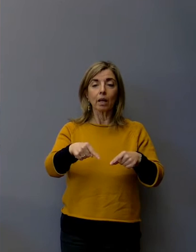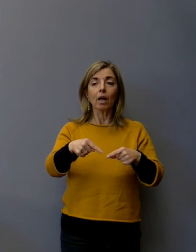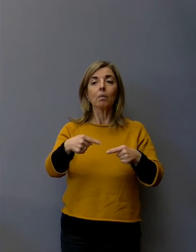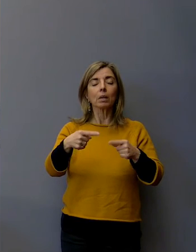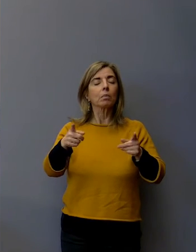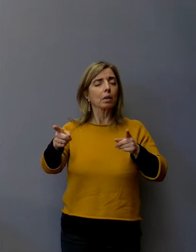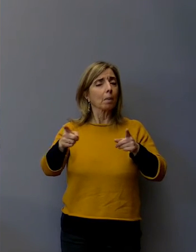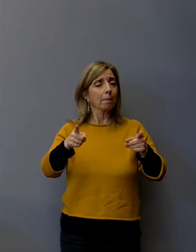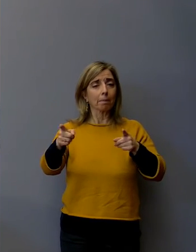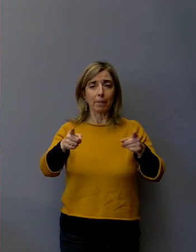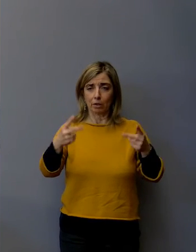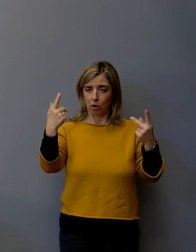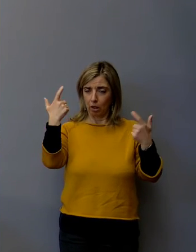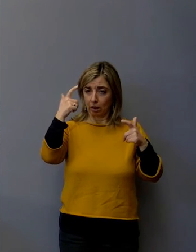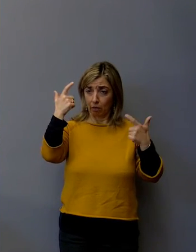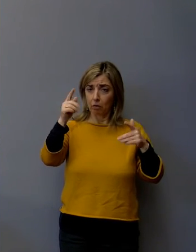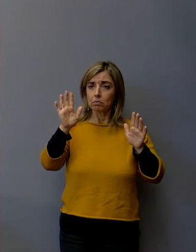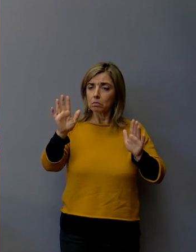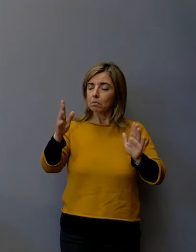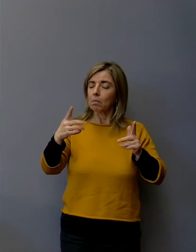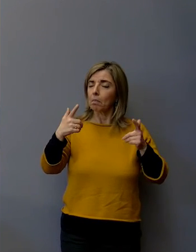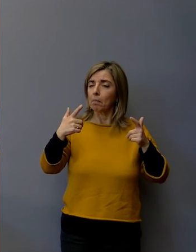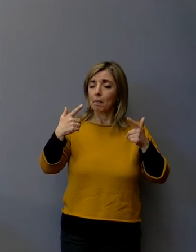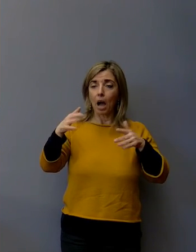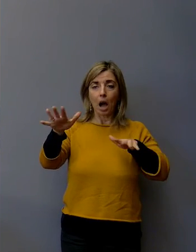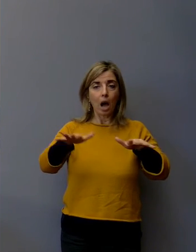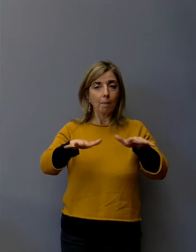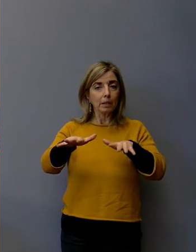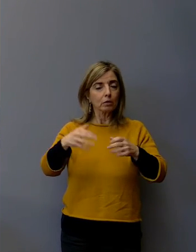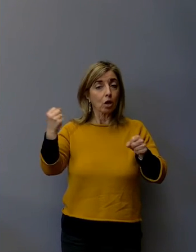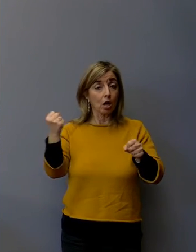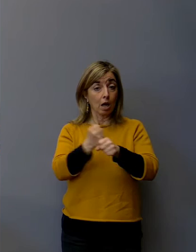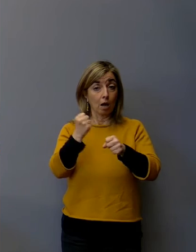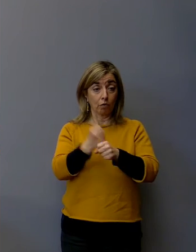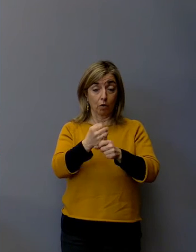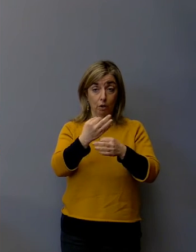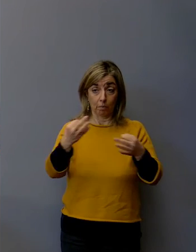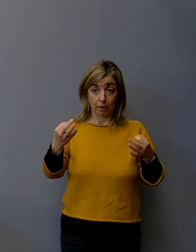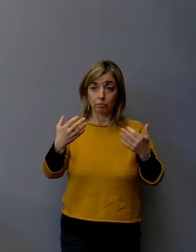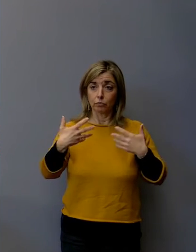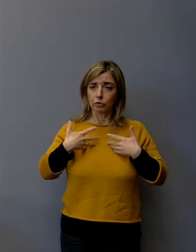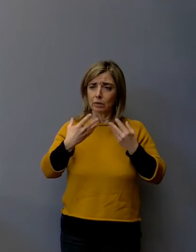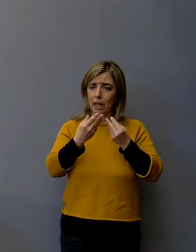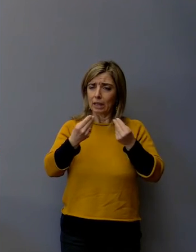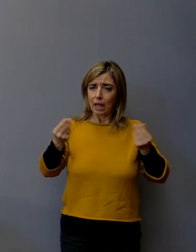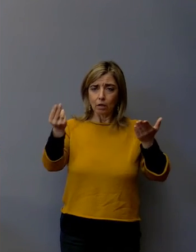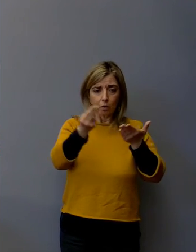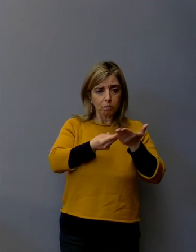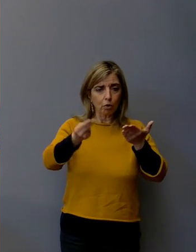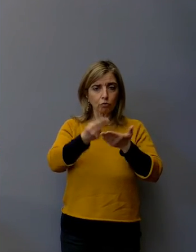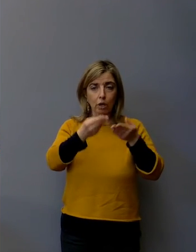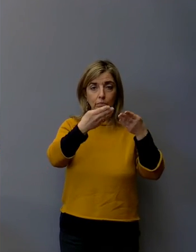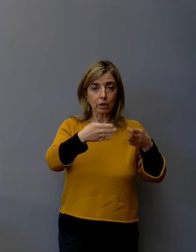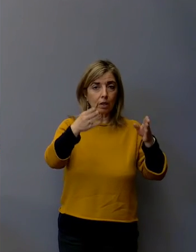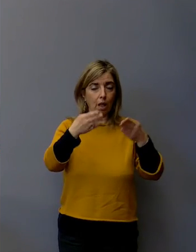fatto prima tutte le partite che sono aperte sono tante grazie a dio sono state nominate prima